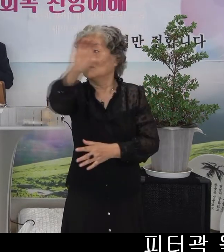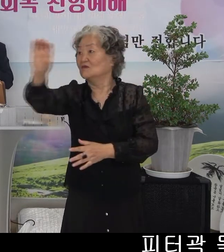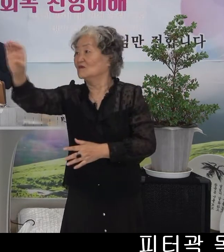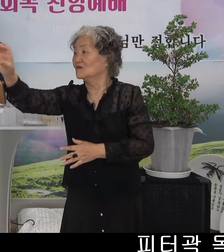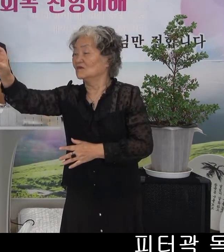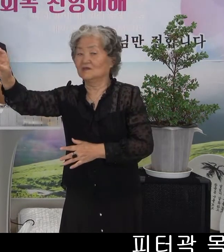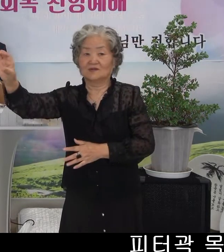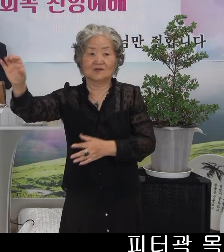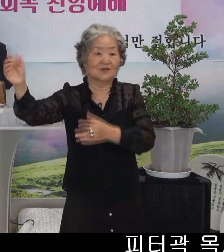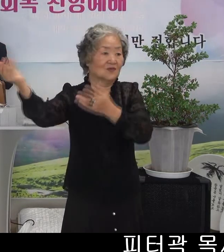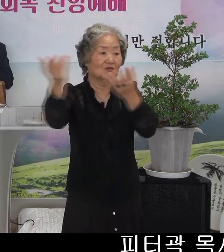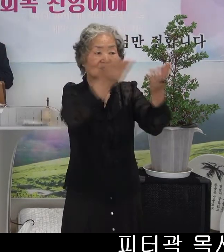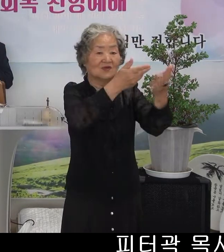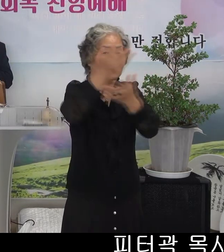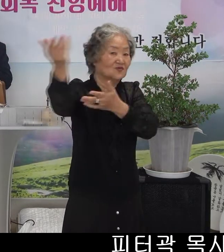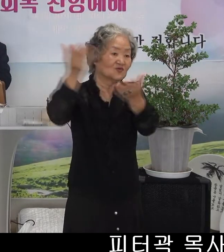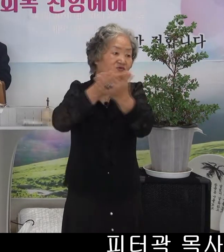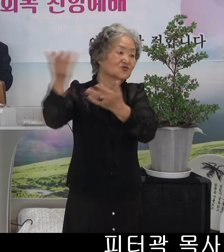말합니다.